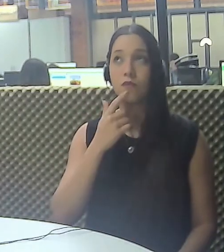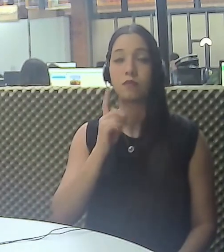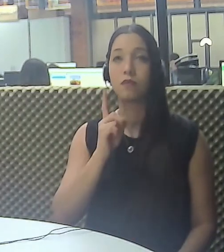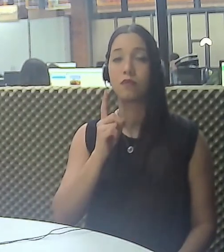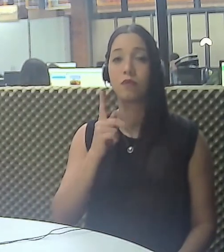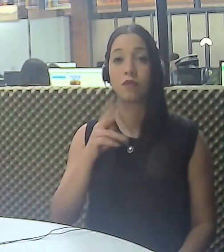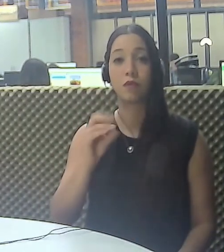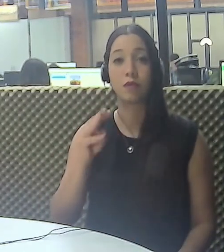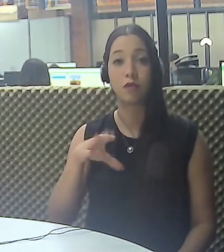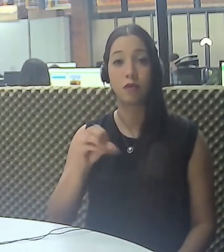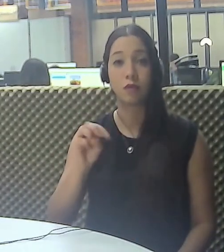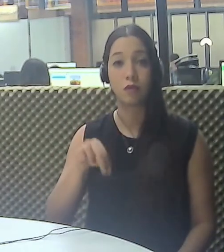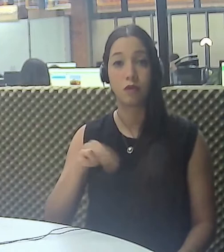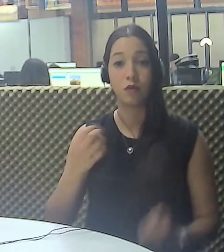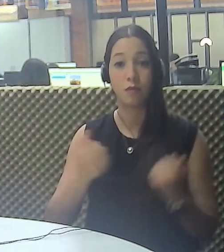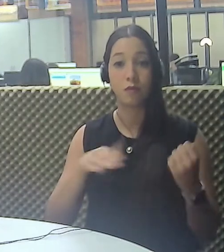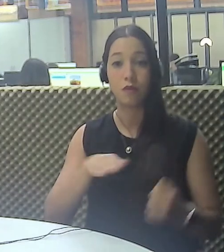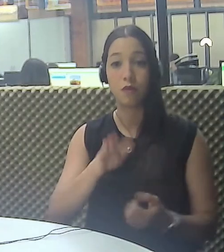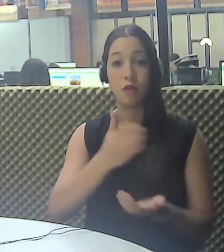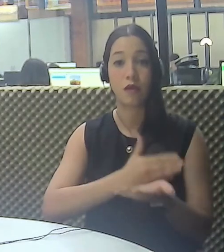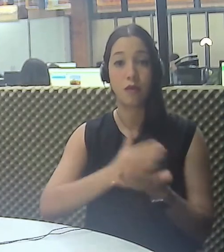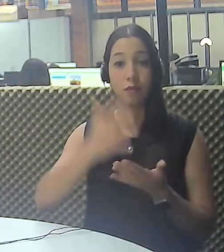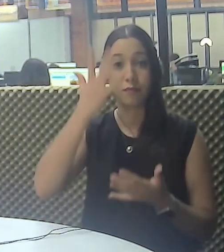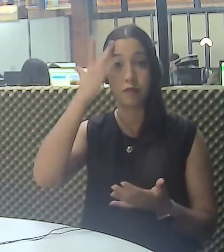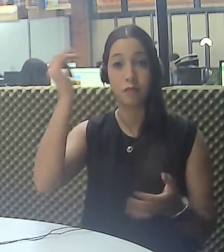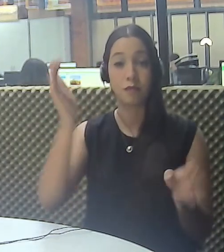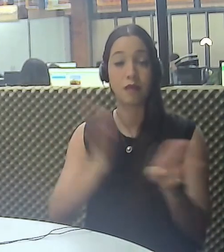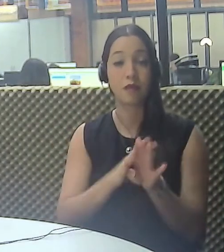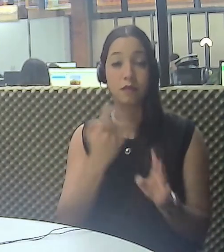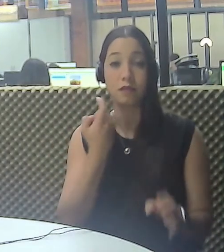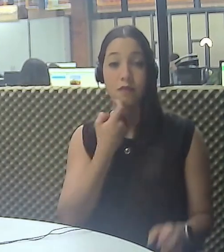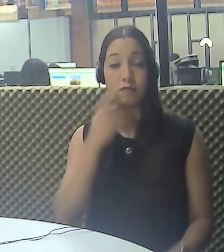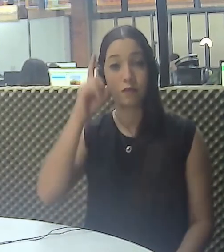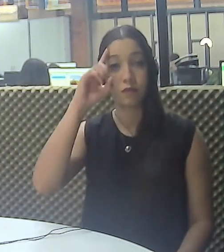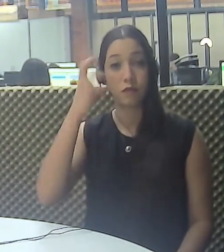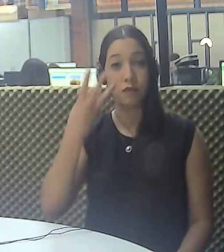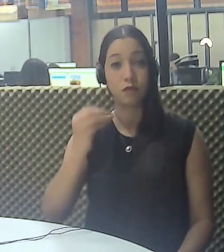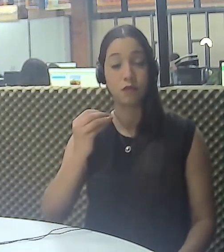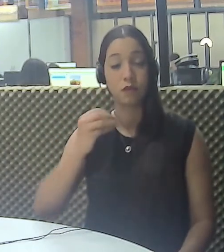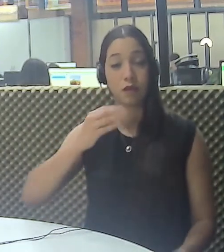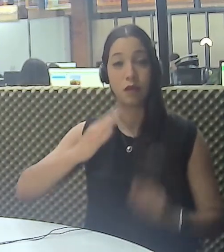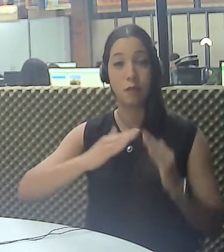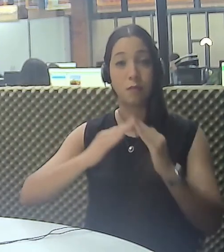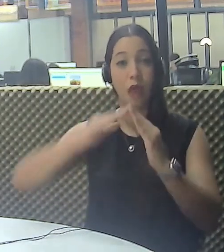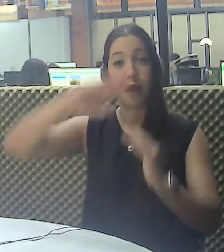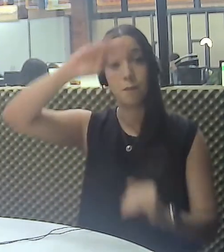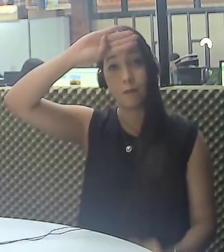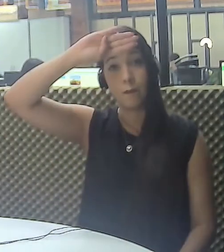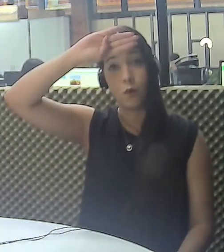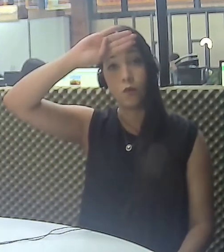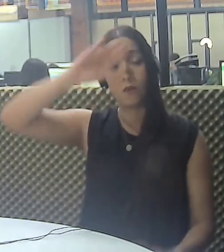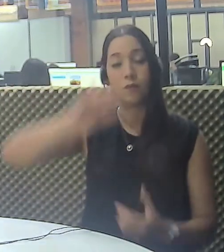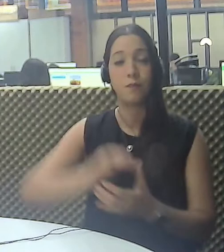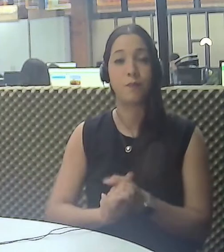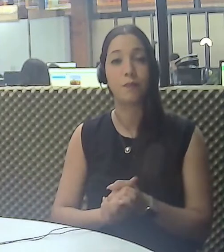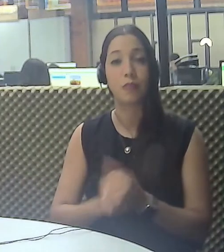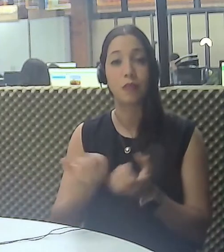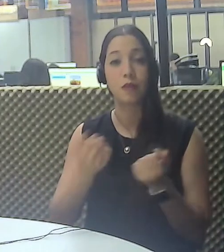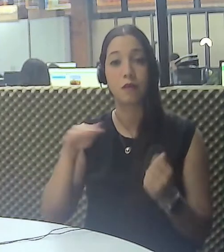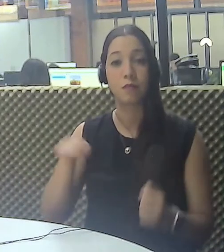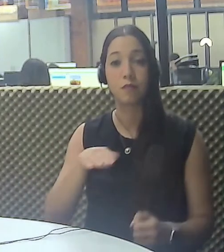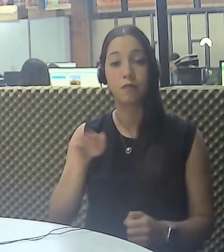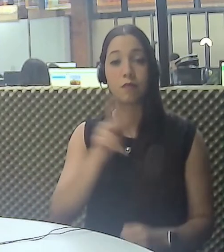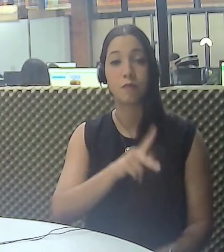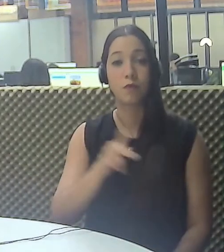o Procon Móvel fica a partir de amanhã até sexta-feira, dia 30, no bairro Pampulha. O veículo ficará estacionado na